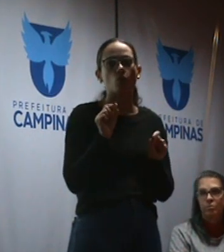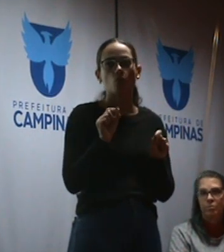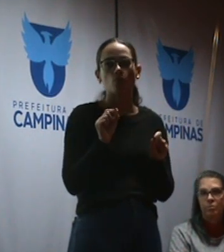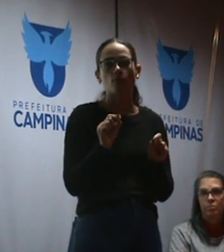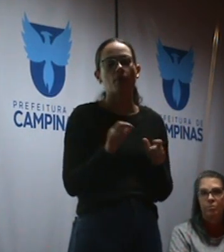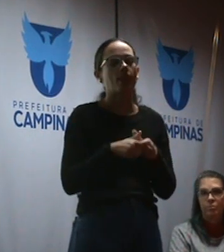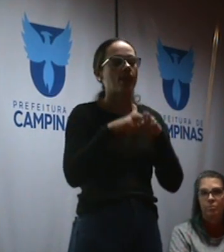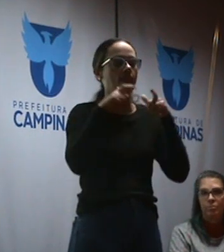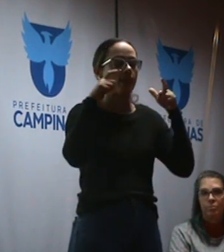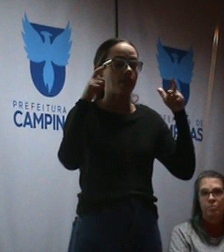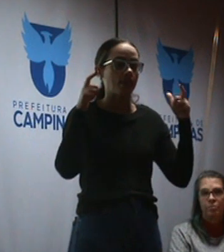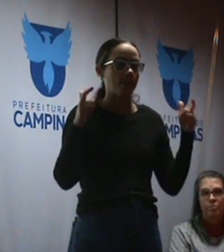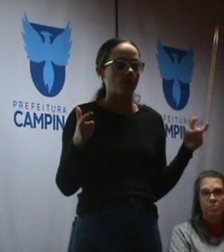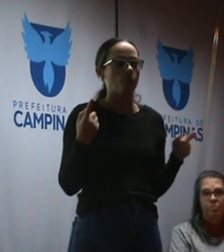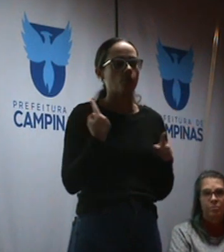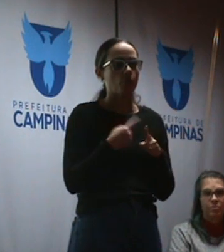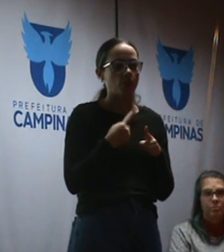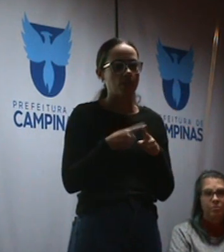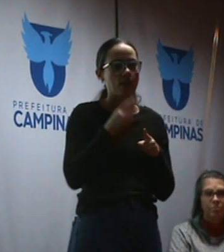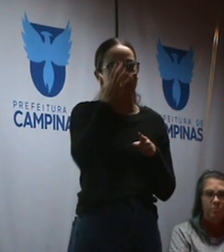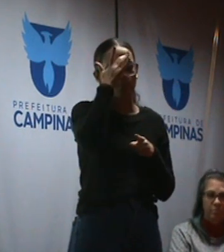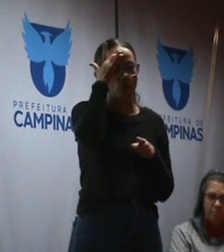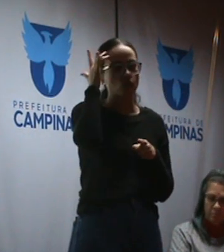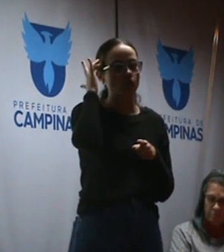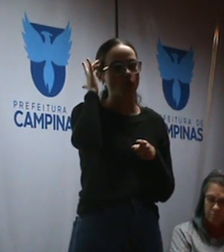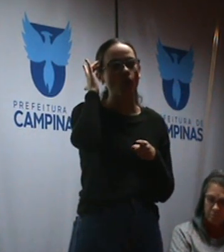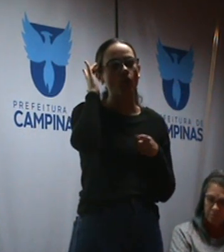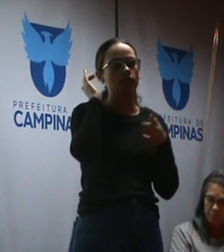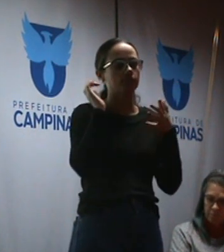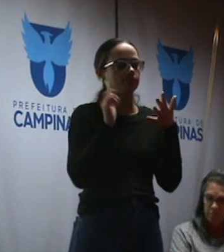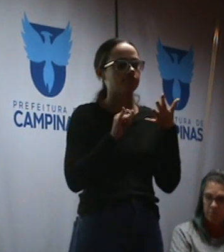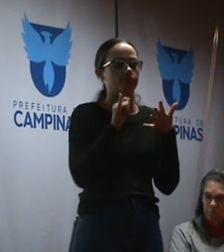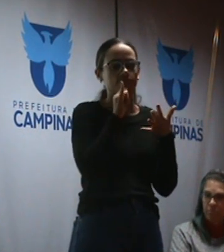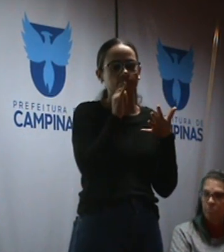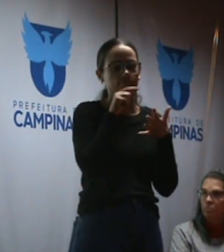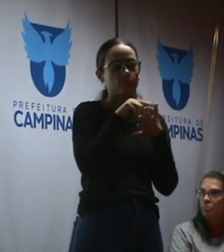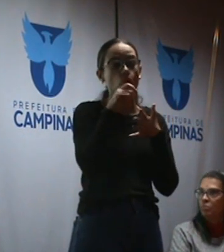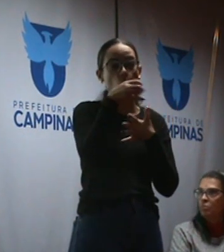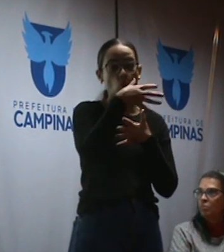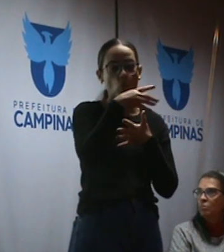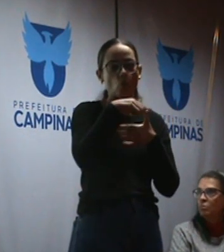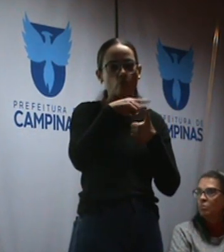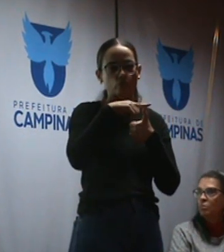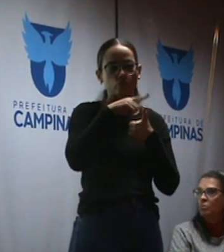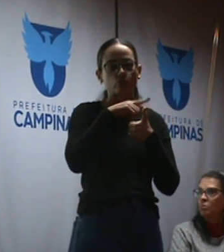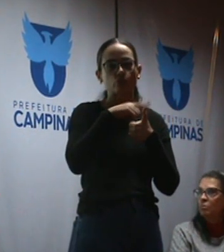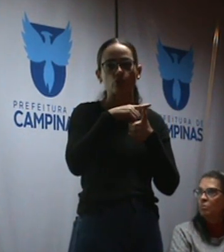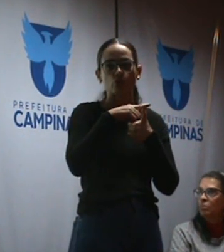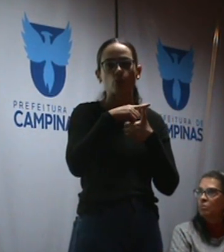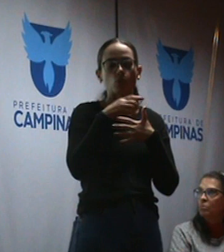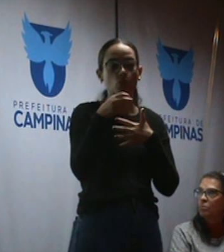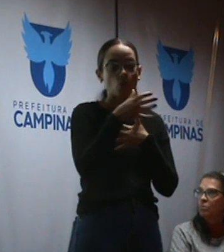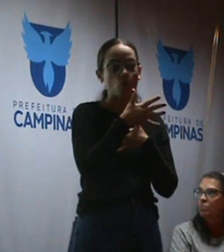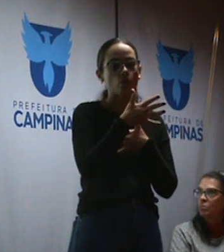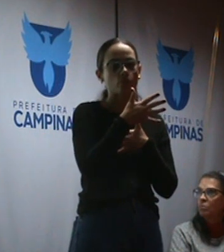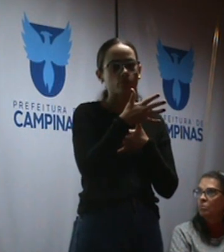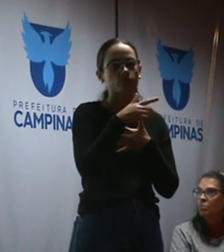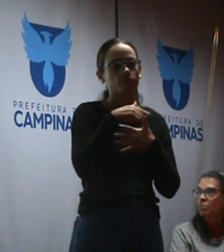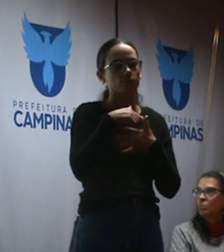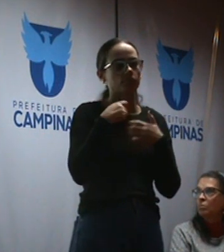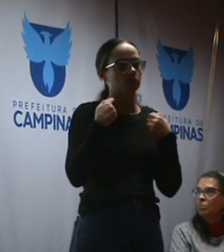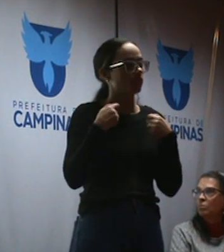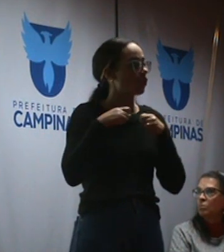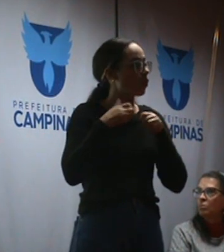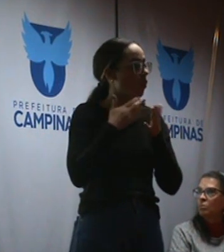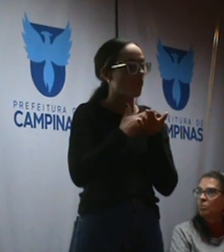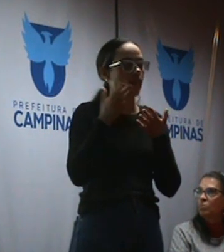número maior de casos, porque a população já está imunizada naturalmente pela doença aí, pelo sorotipo que está circulando, e quando se introduz